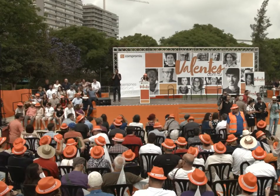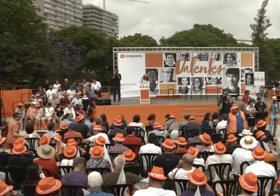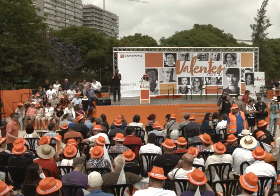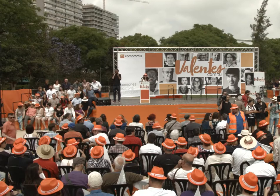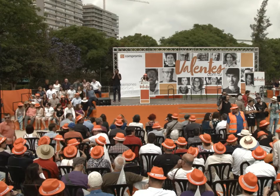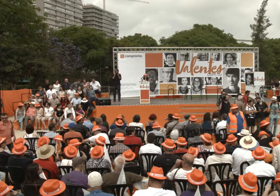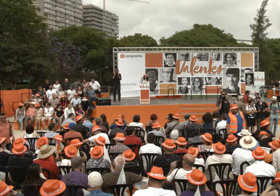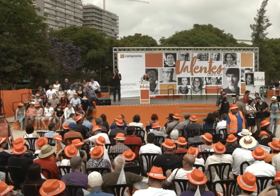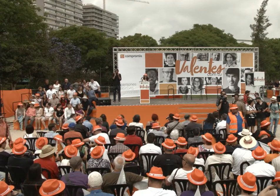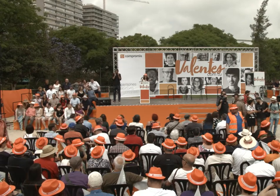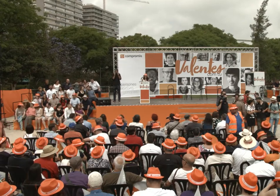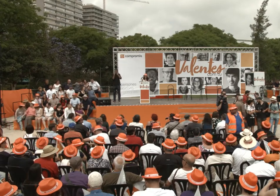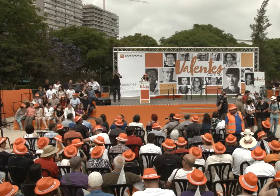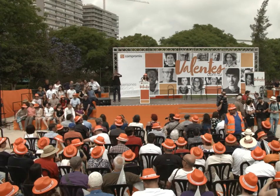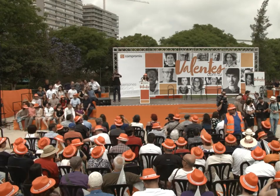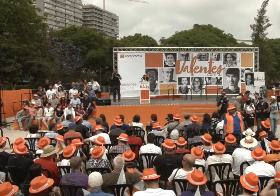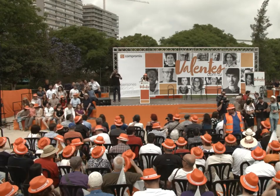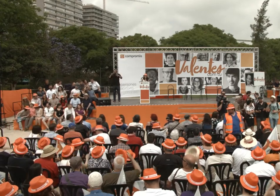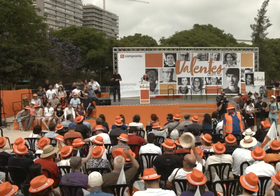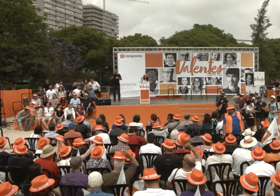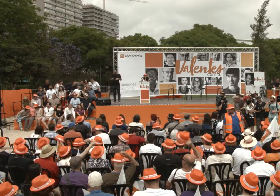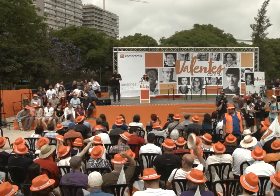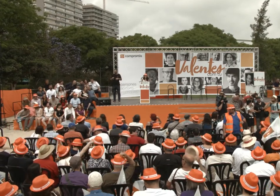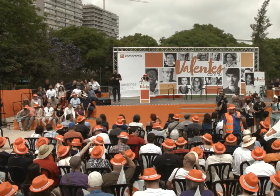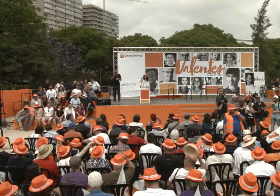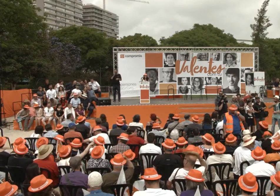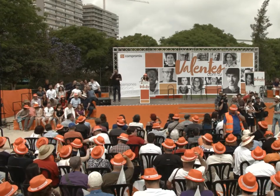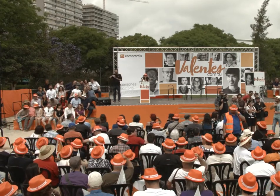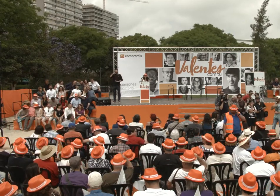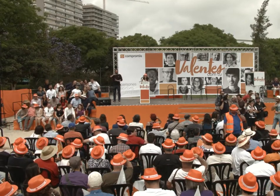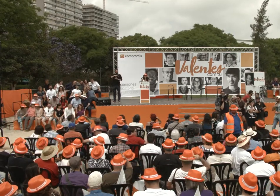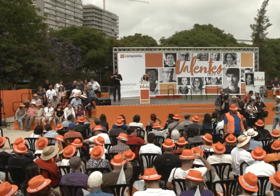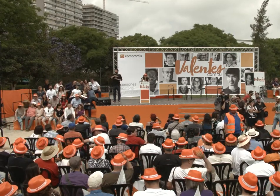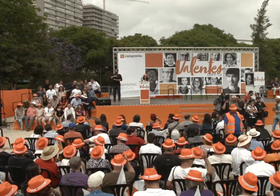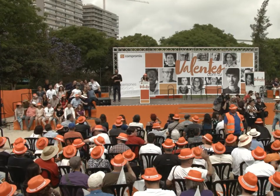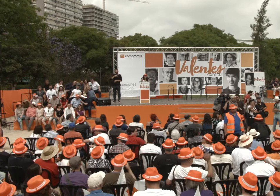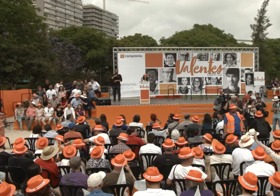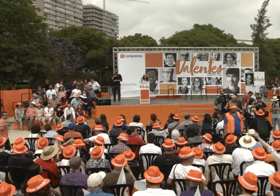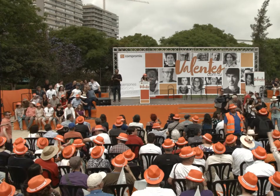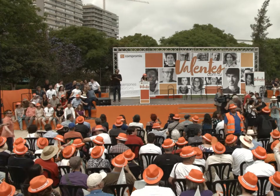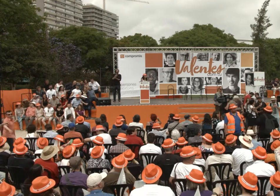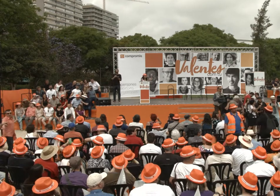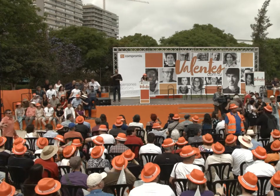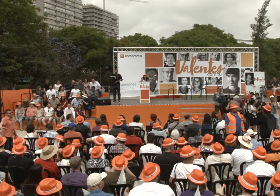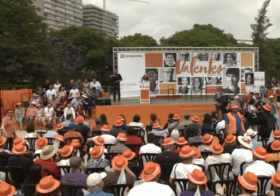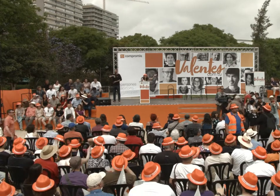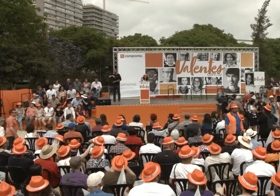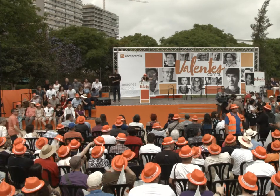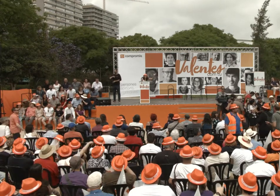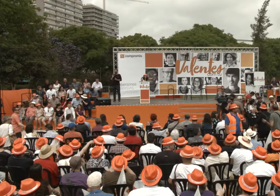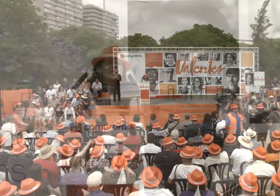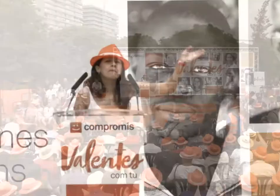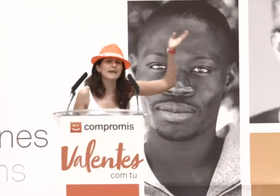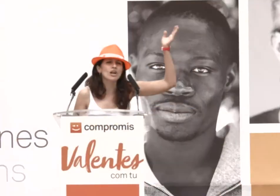2 anys en realitat. Perquè ja res ens pararà i tot serà possible. I això és el que reflecteix aquest vídeo